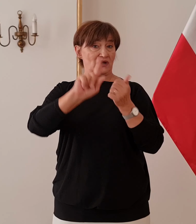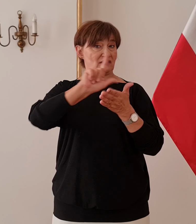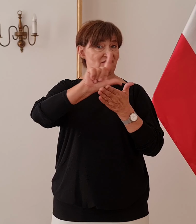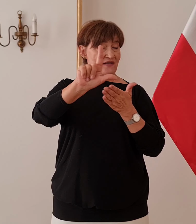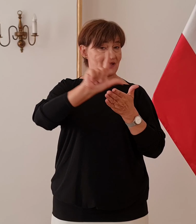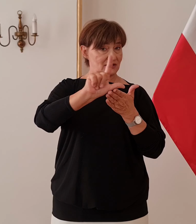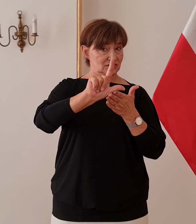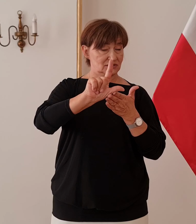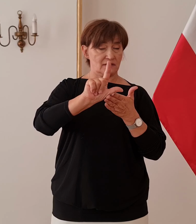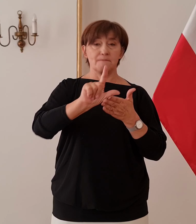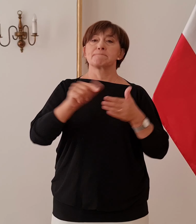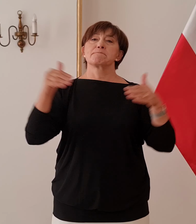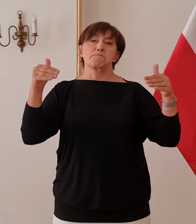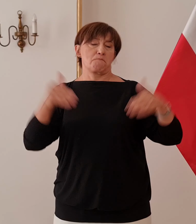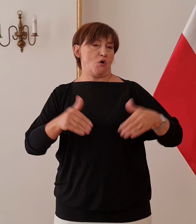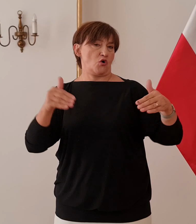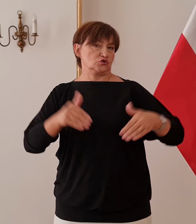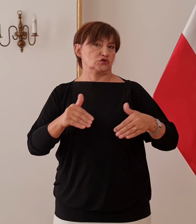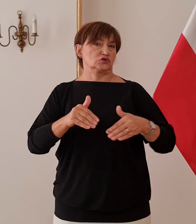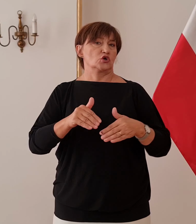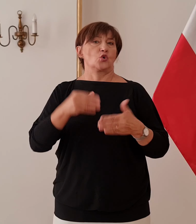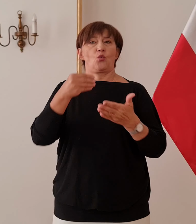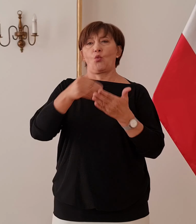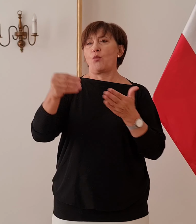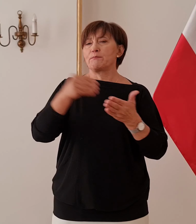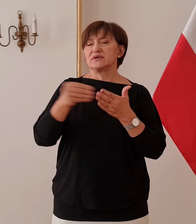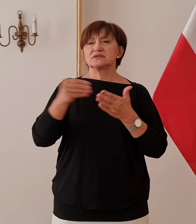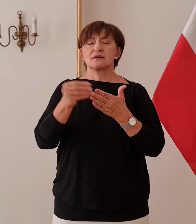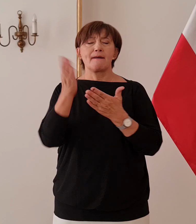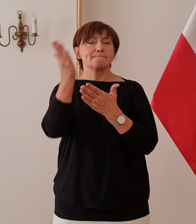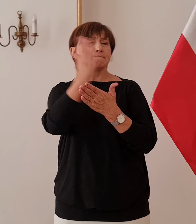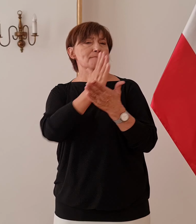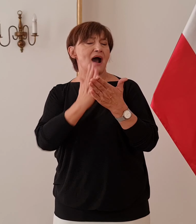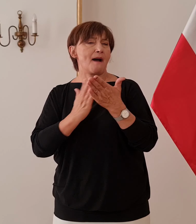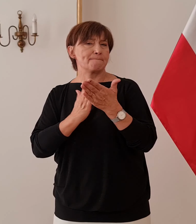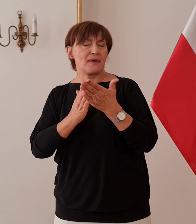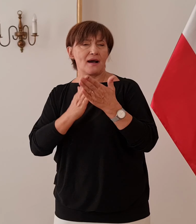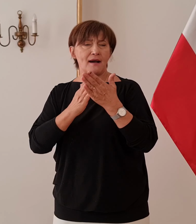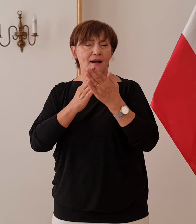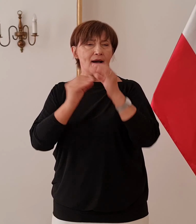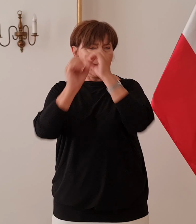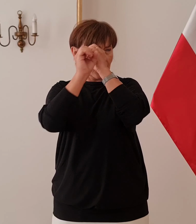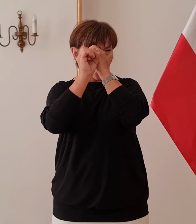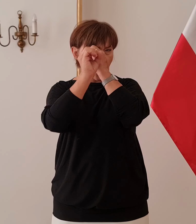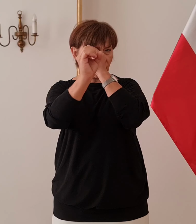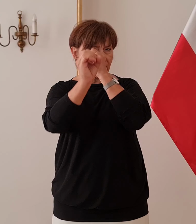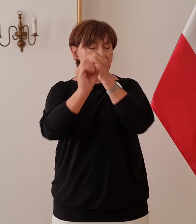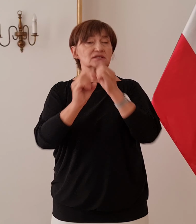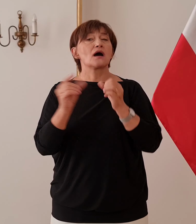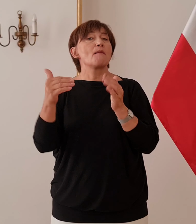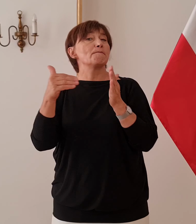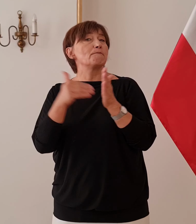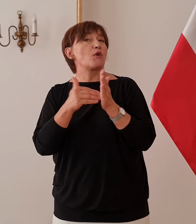kupić mapy geodezyjne potrzebne do celów projektowych